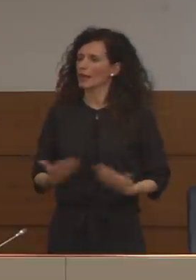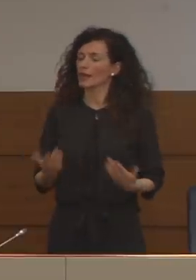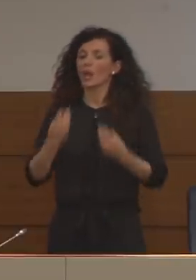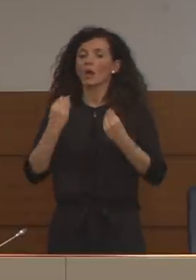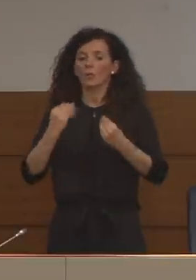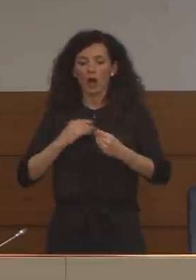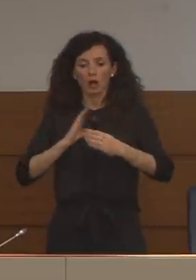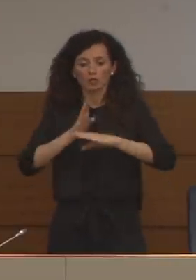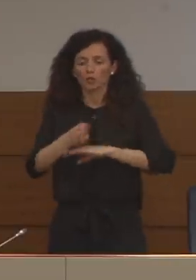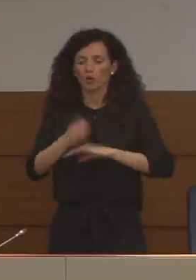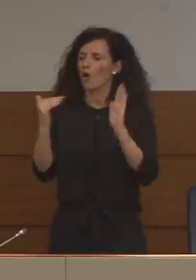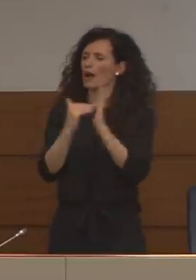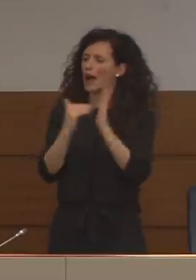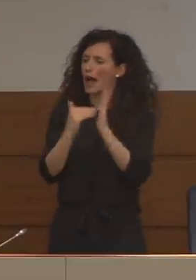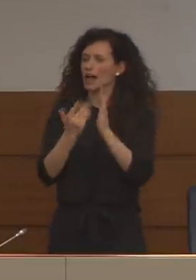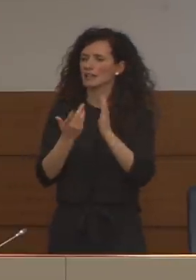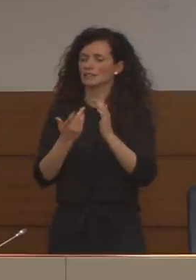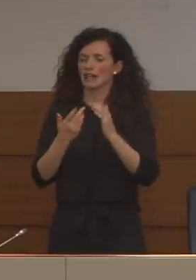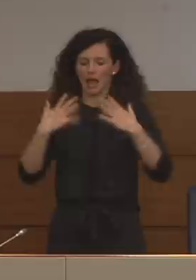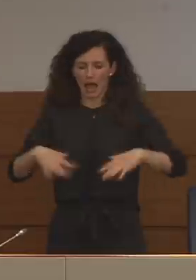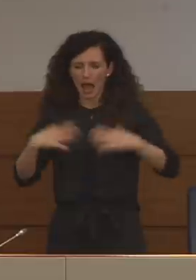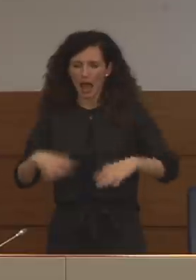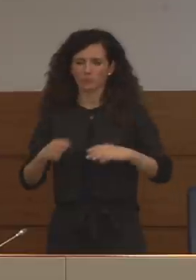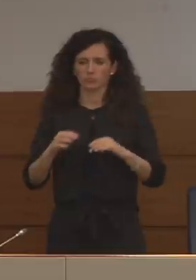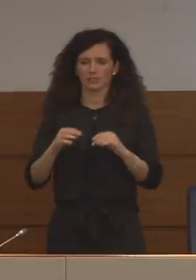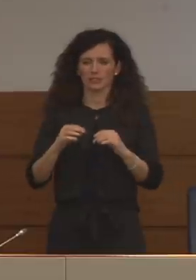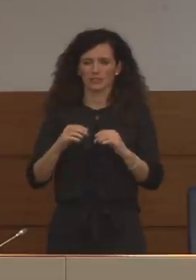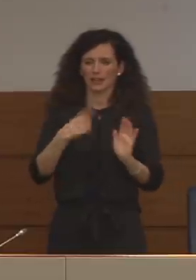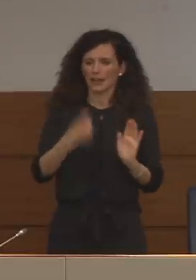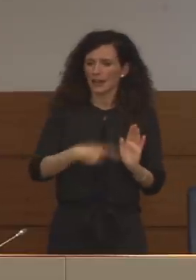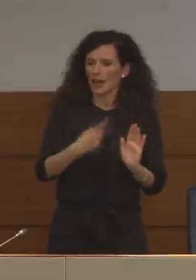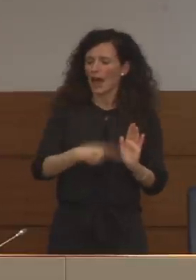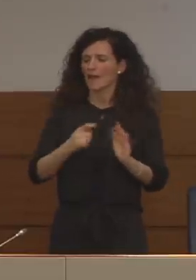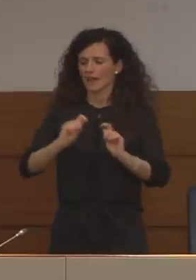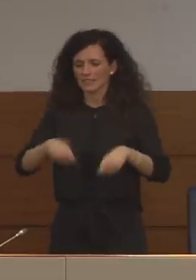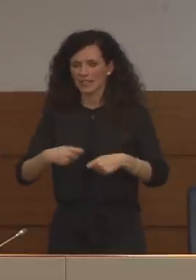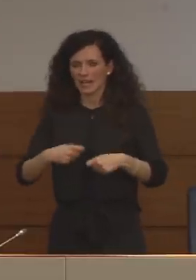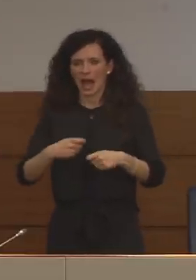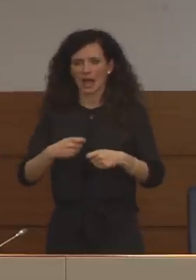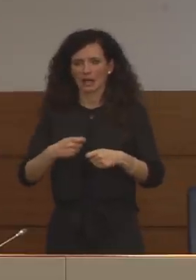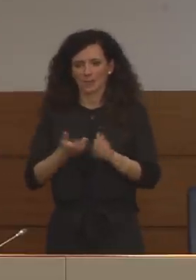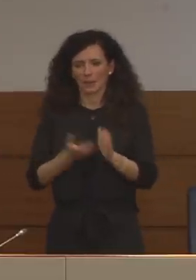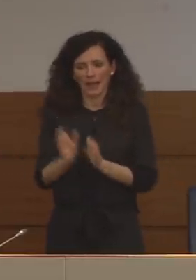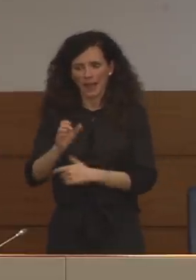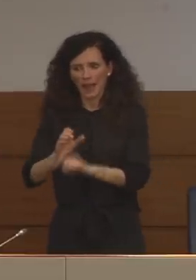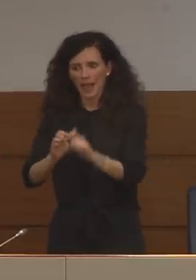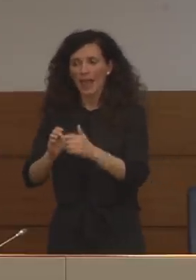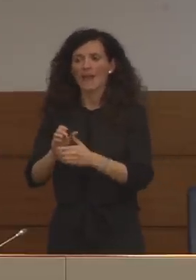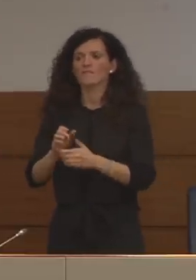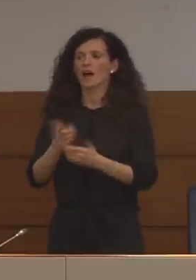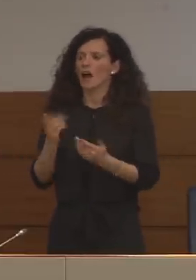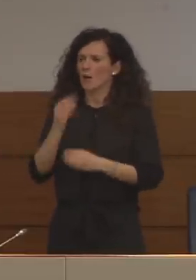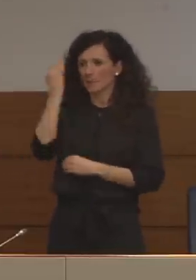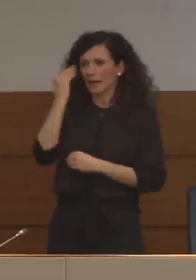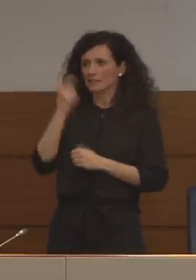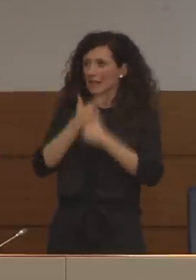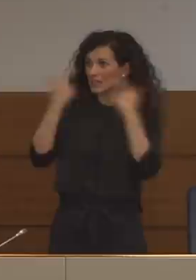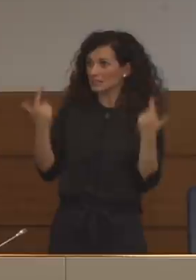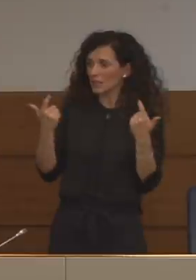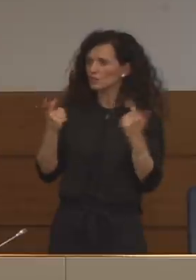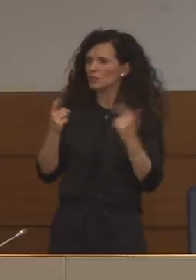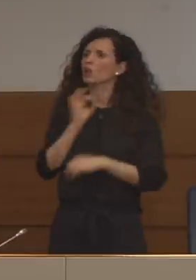entrare in casa il lavaggio degli abiti delle scarpe quant'altro si sta esagerando secondo lei o c'è una possibilità